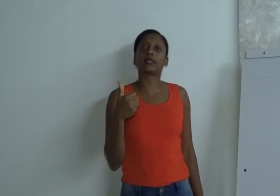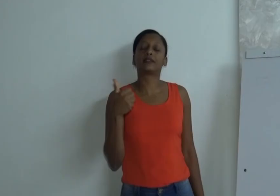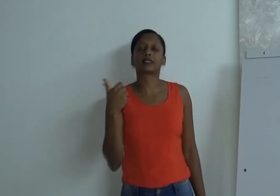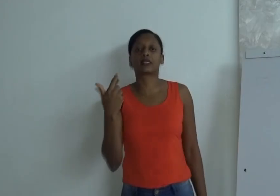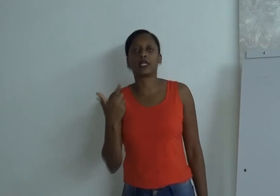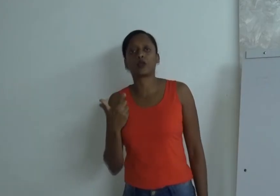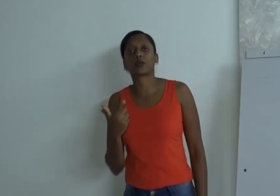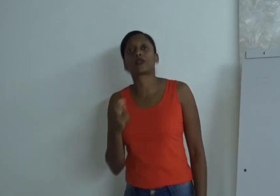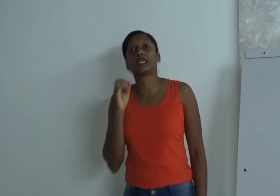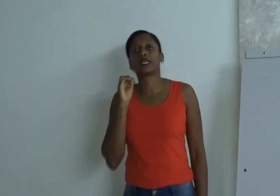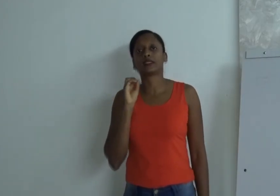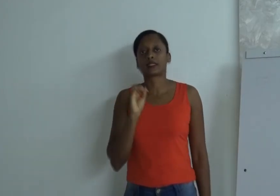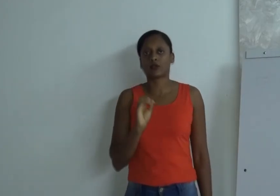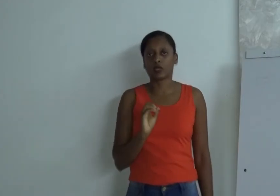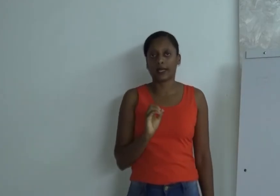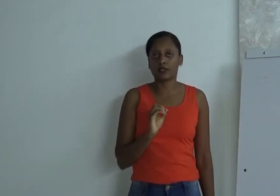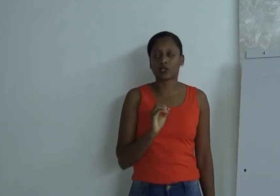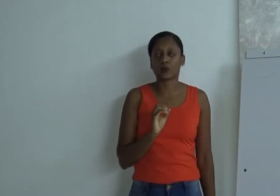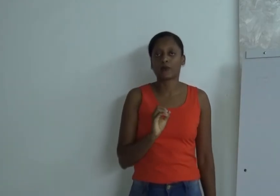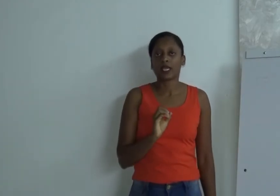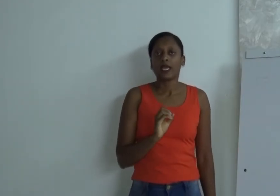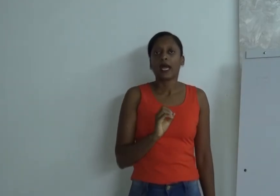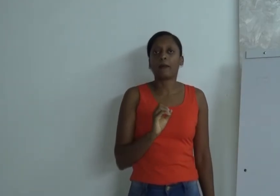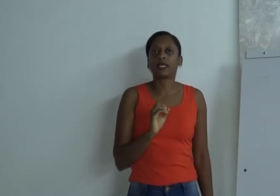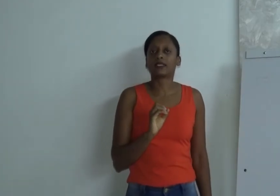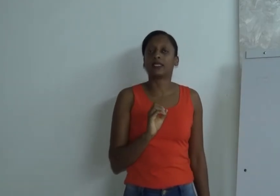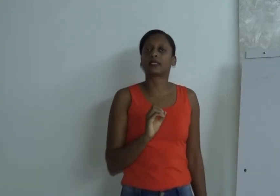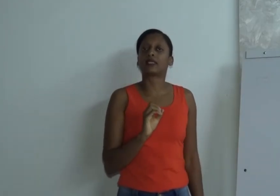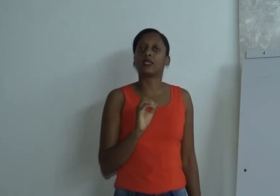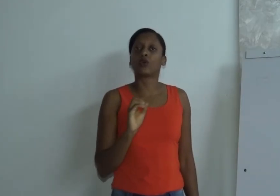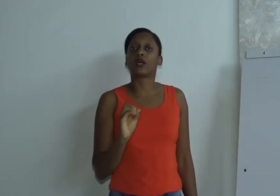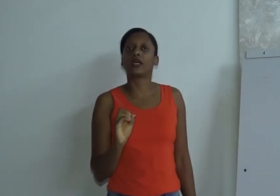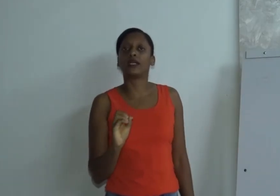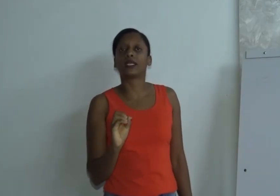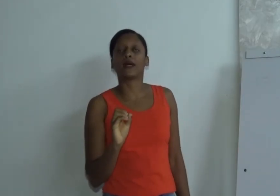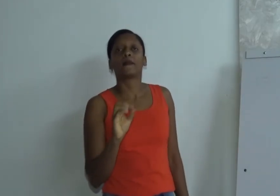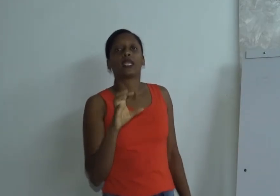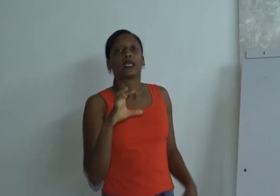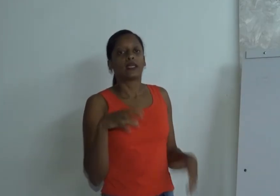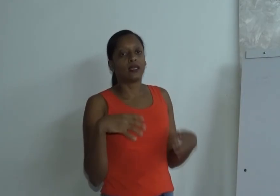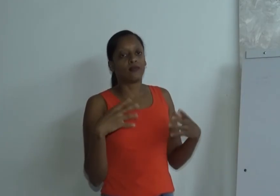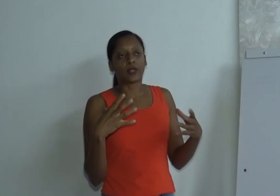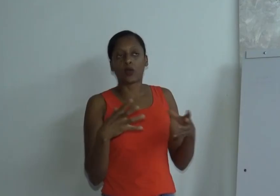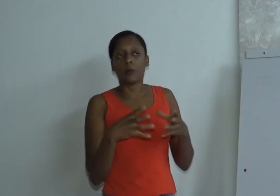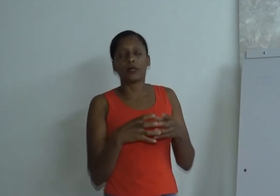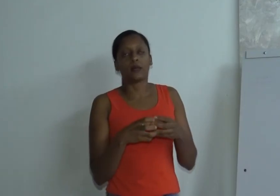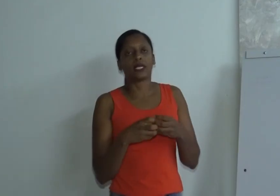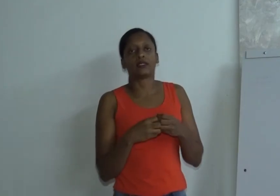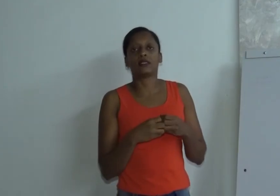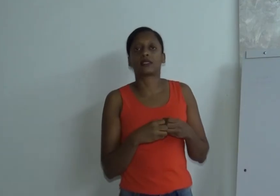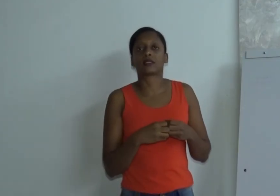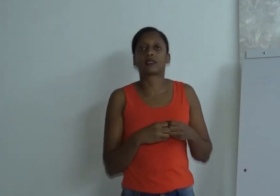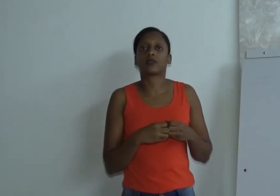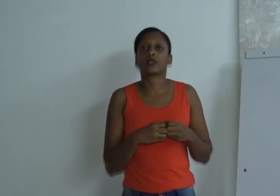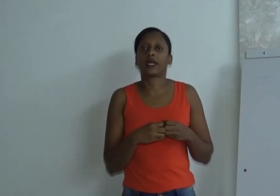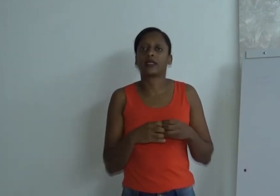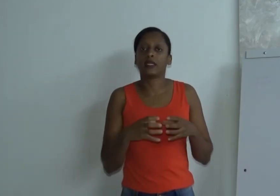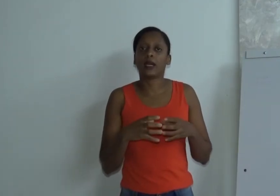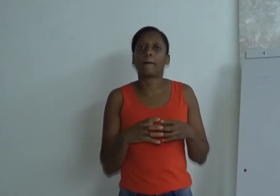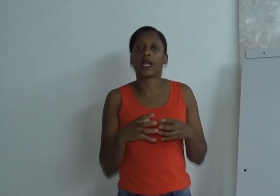proteoglicanas, glicoproteínas e colágeno. A matriz inorgânica, que está compondo a matriz extracelular ali, a